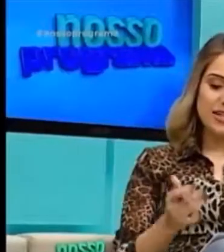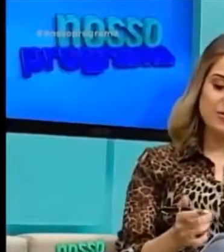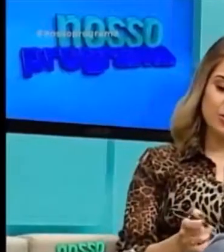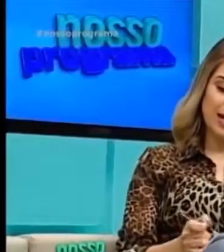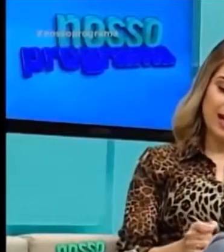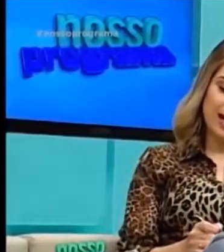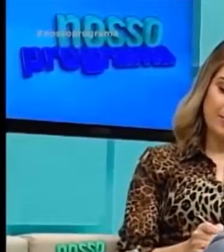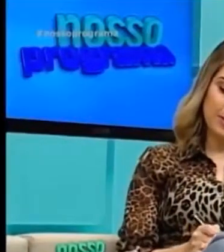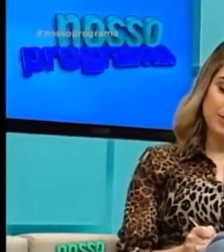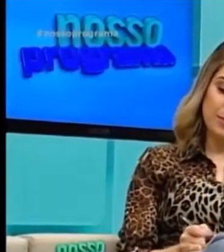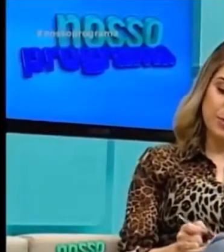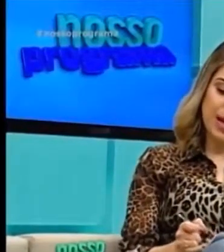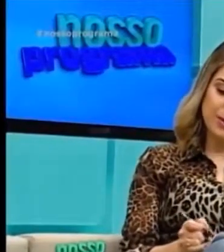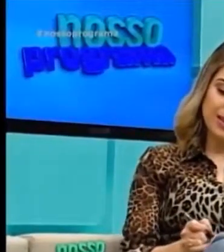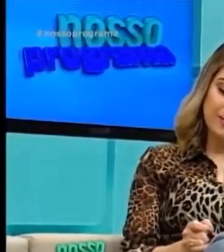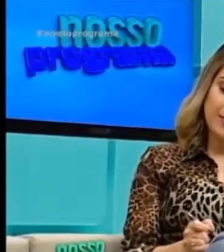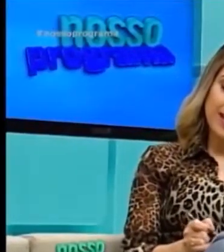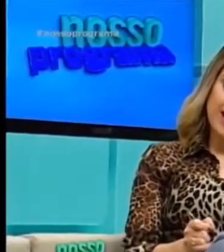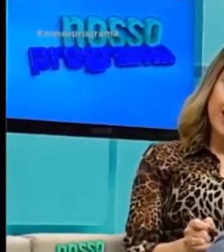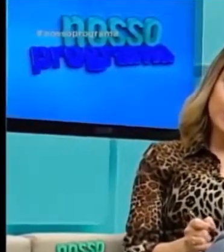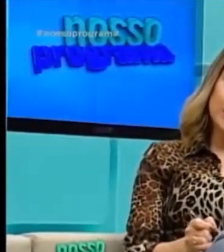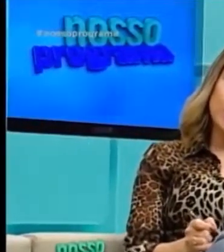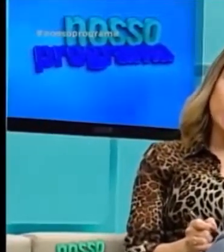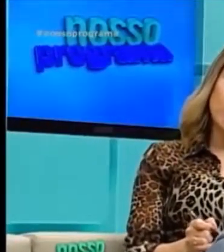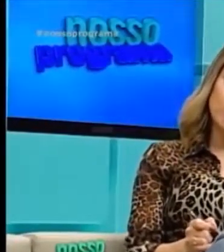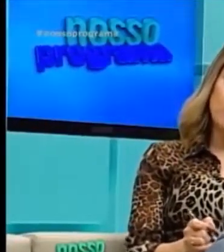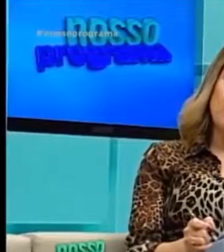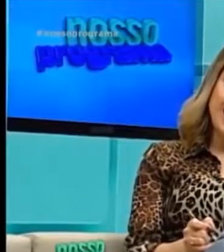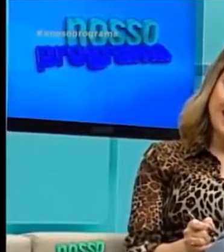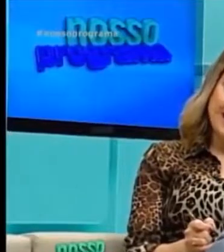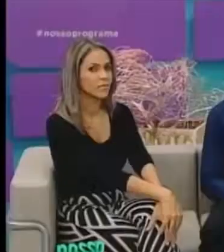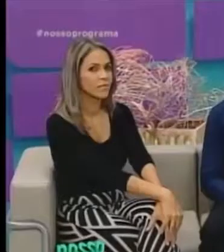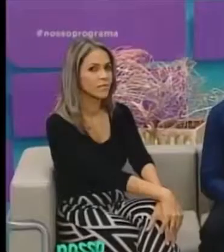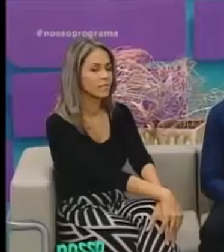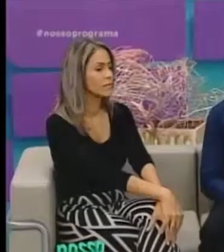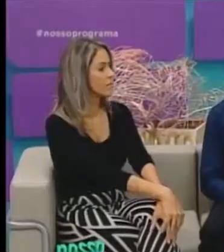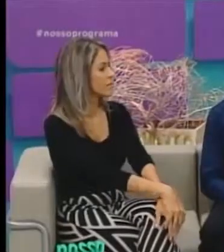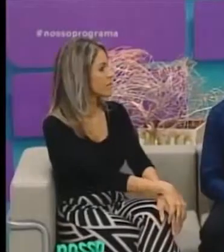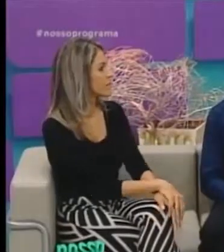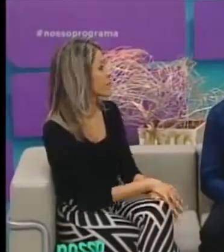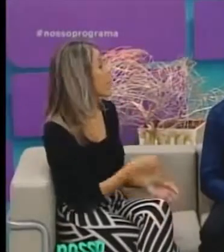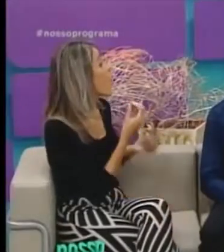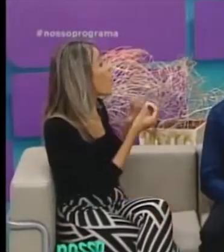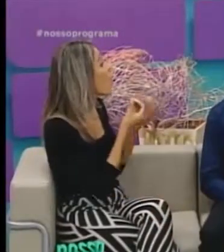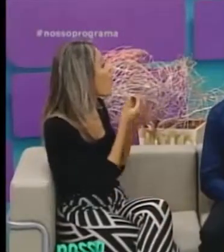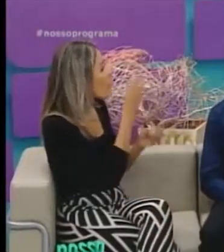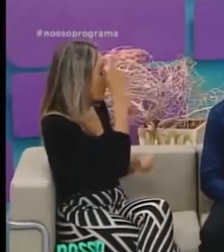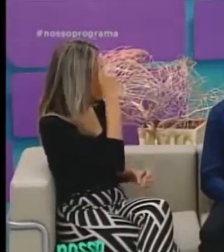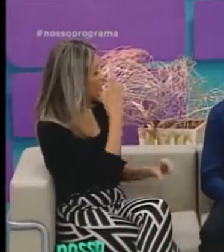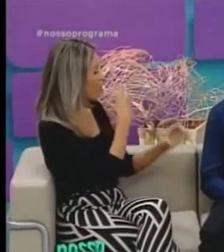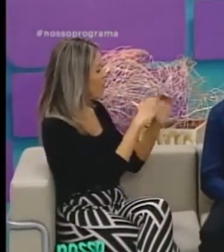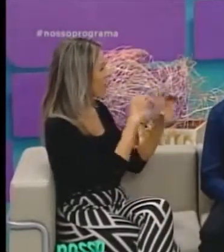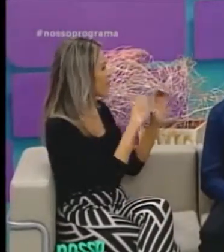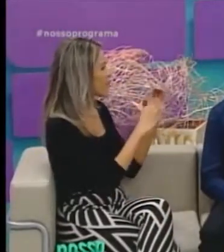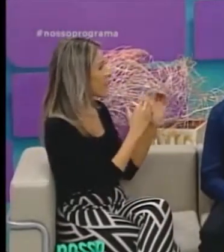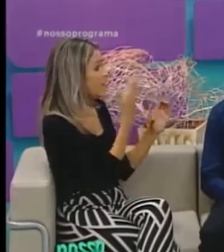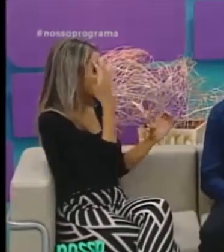queria voltar a perguntar para o Helder. Helder, tudo bem as pessoas tentarem se comunicar mesmo sem conhecer sinais?